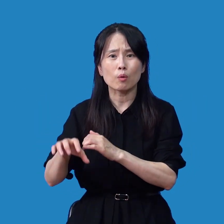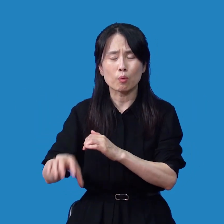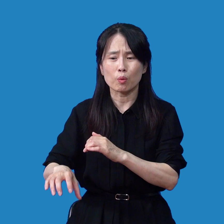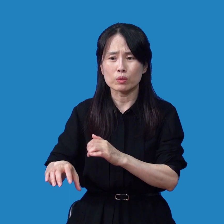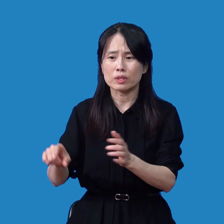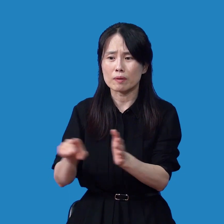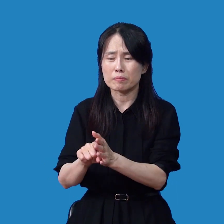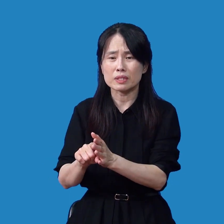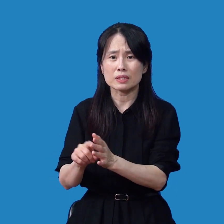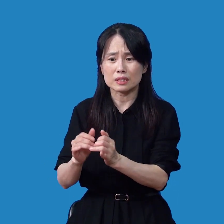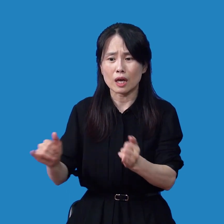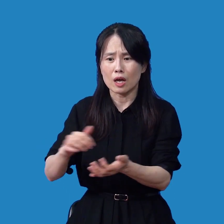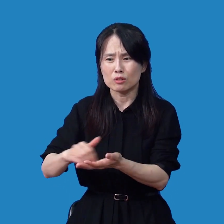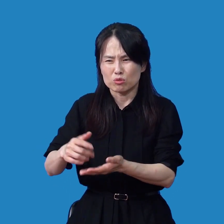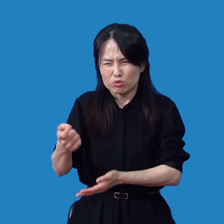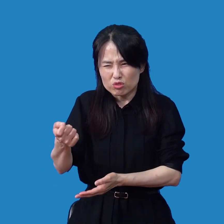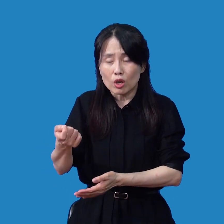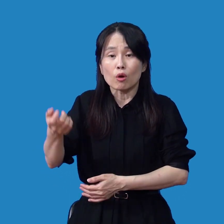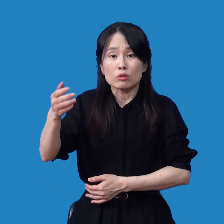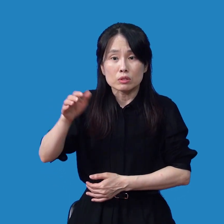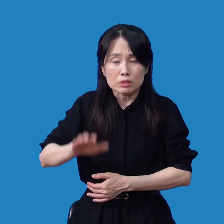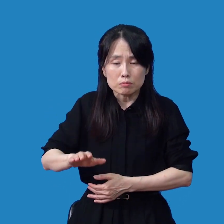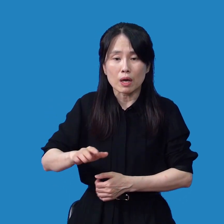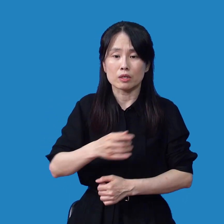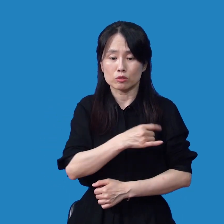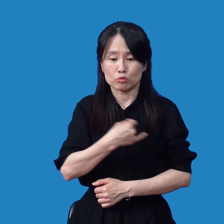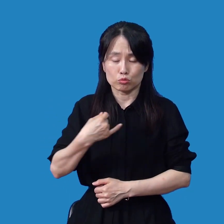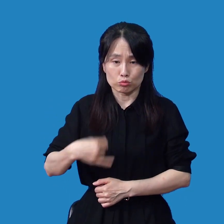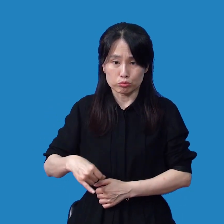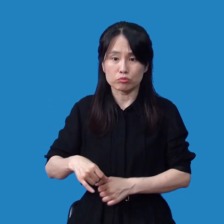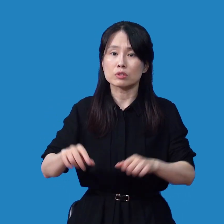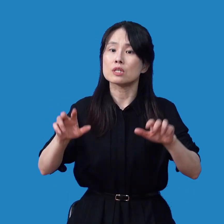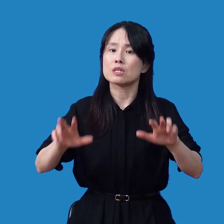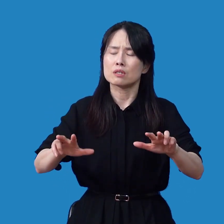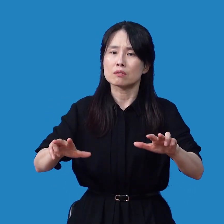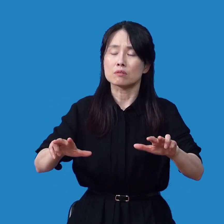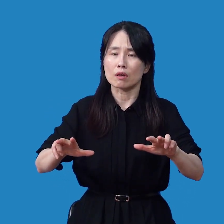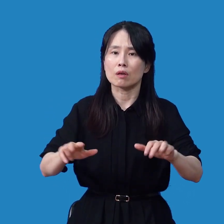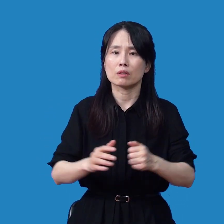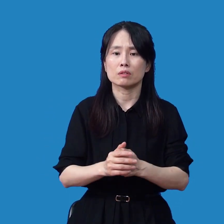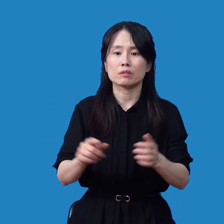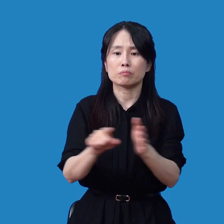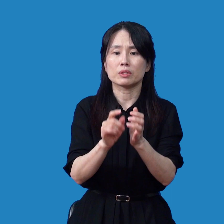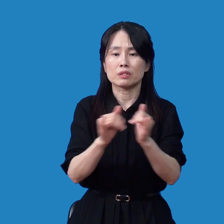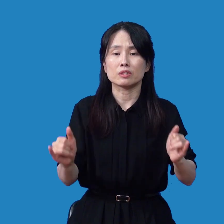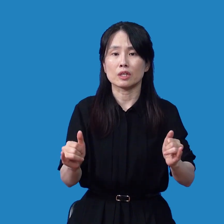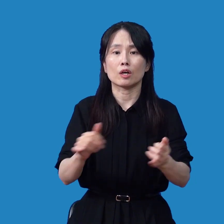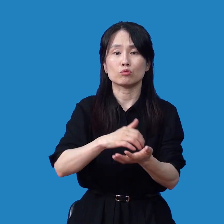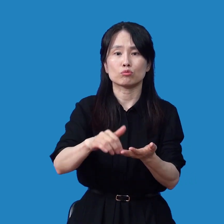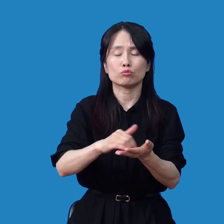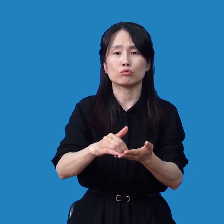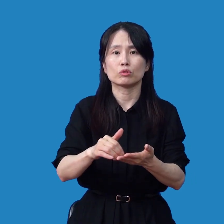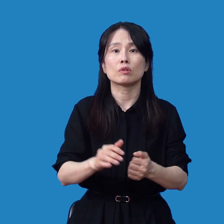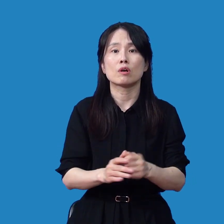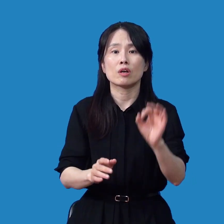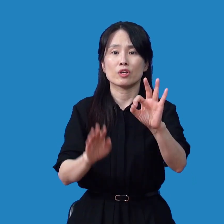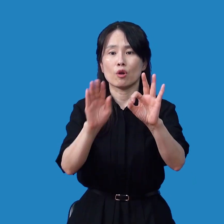지나서 중국이 문호를 개방할 때에 지하교의 성도는 1000만 명으로 10배나 늘어나 있었습니다.